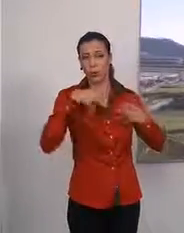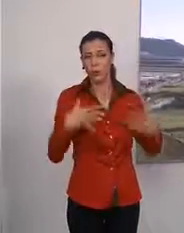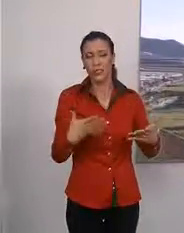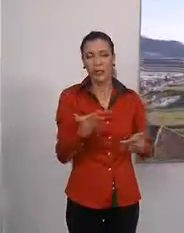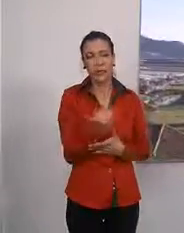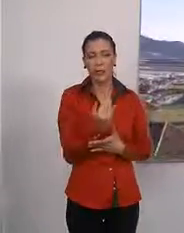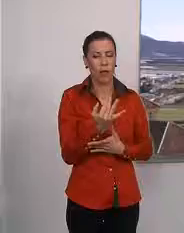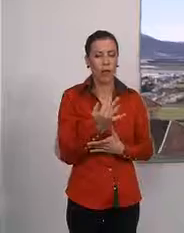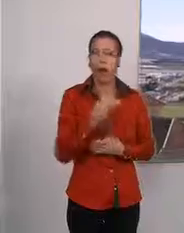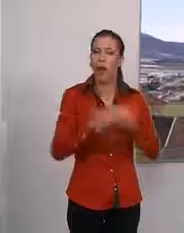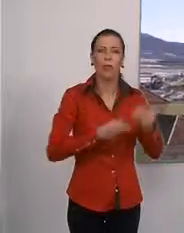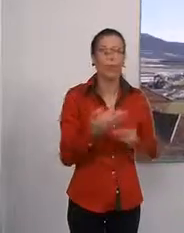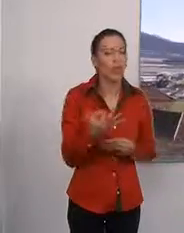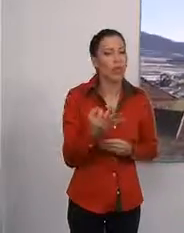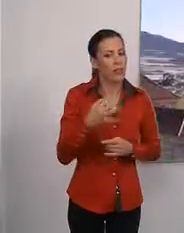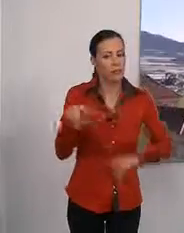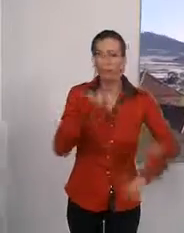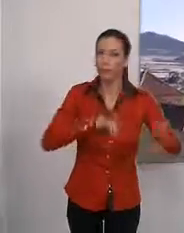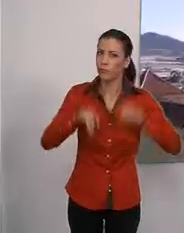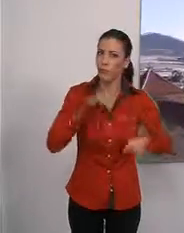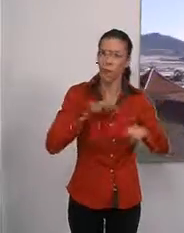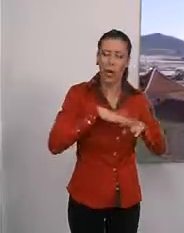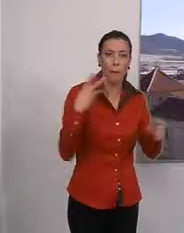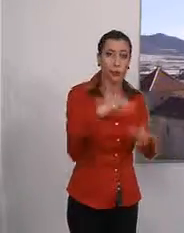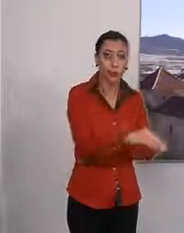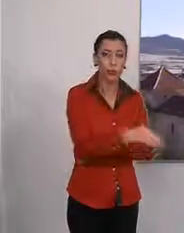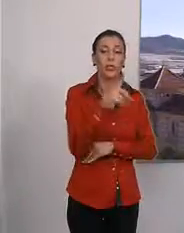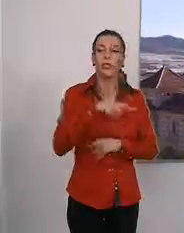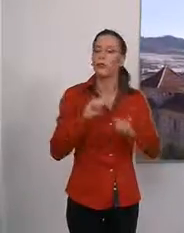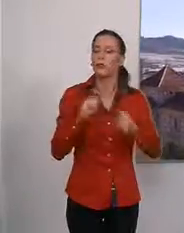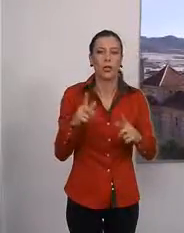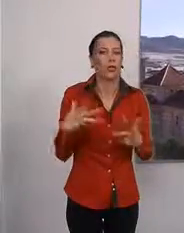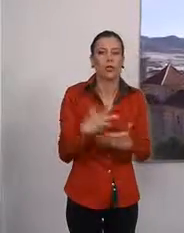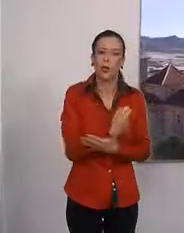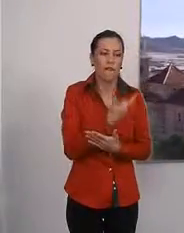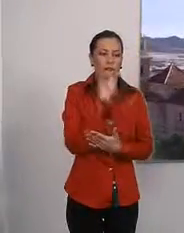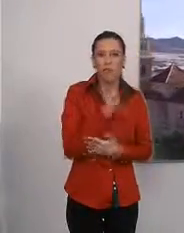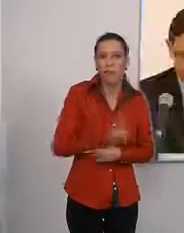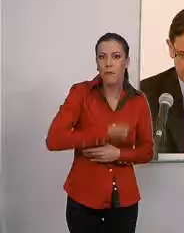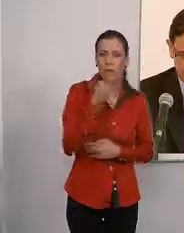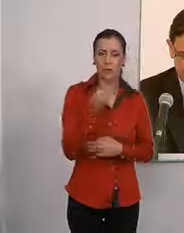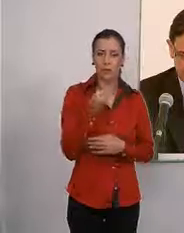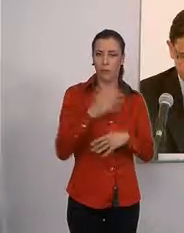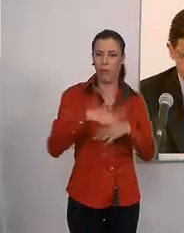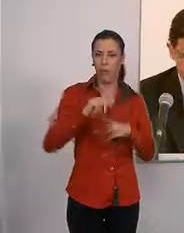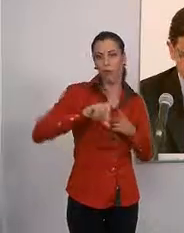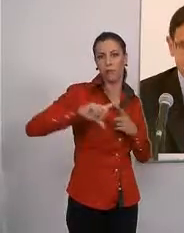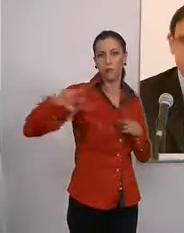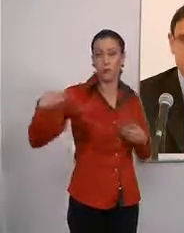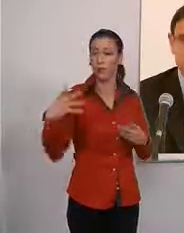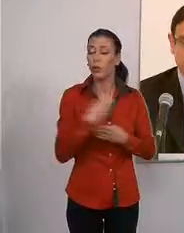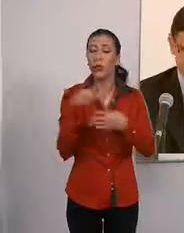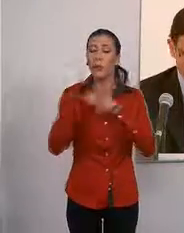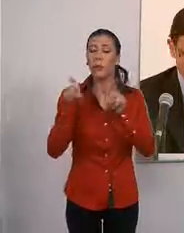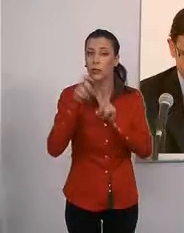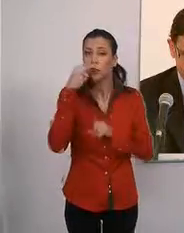lo que hay que hacer es captar ese tipo de inversiones y darles todas las facilidades posibles a toda aquella